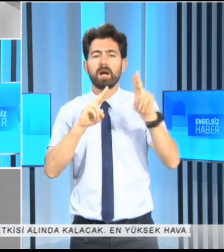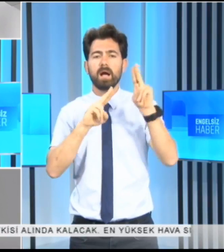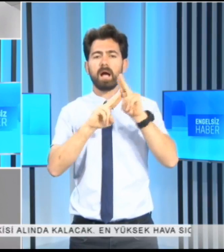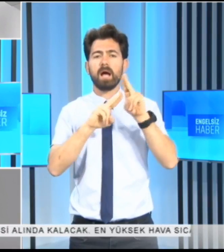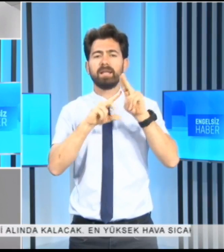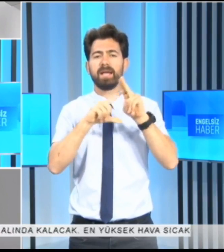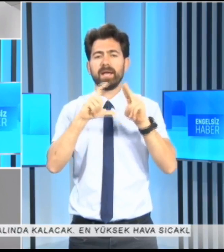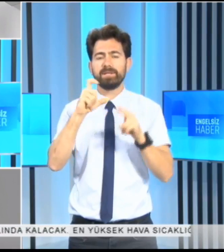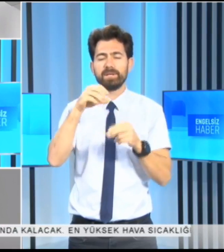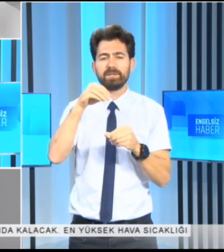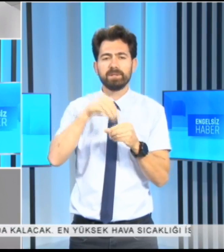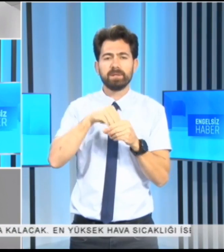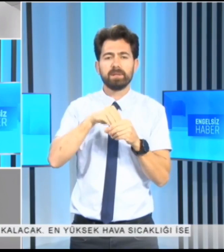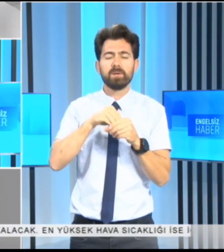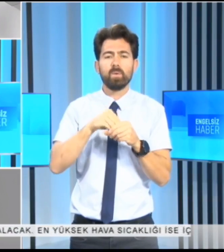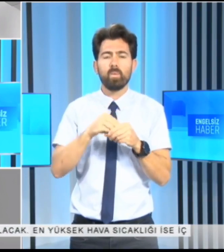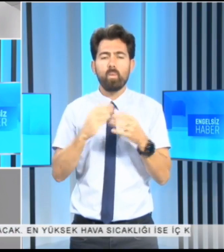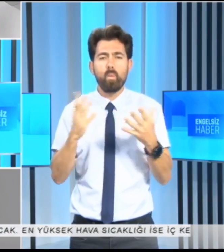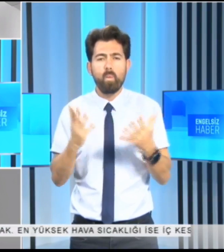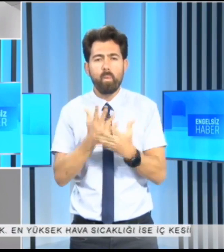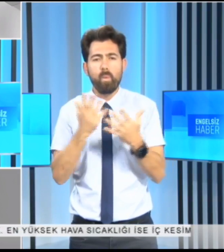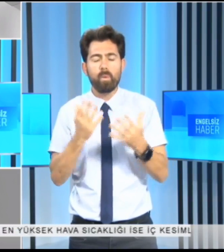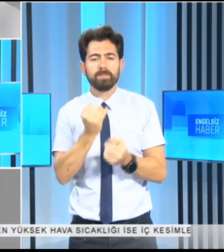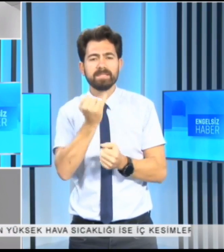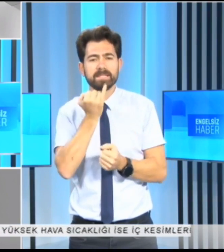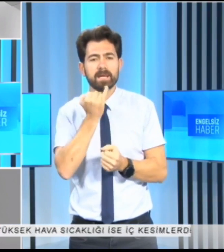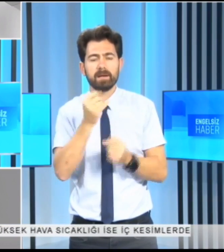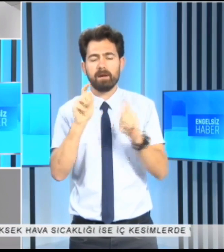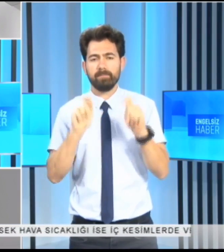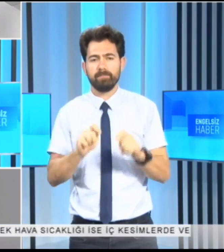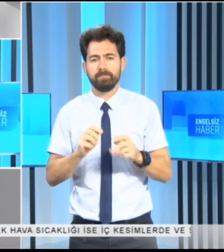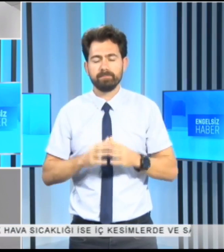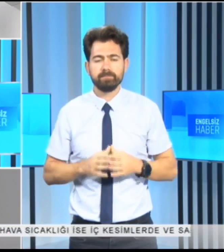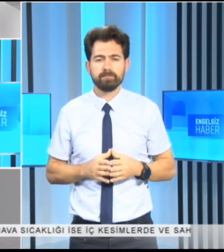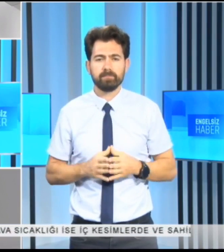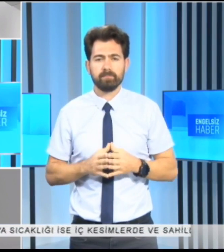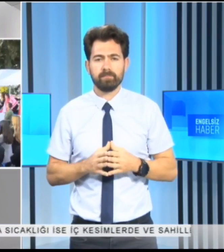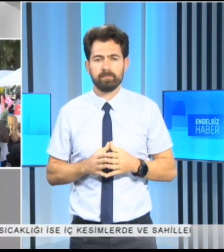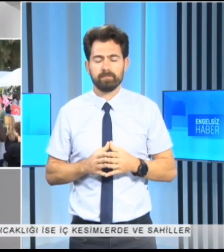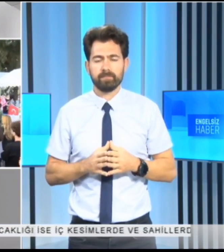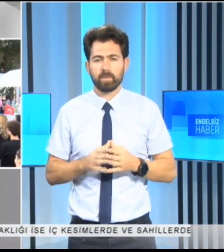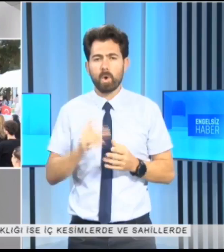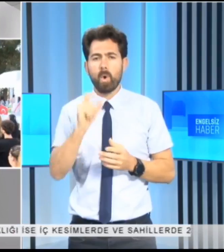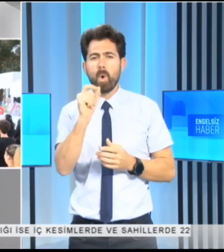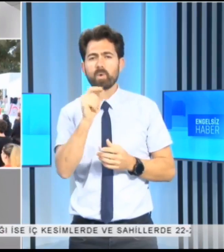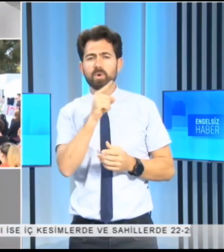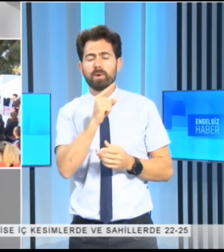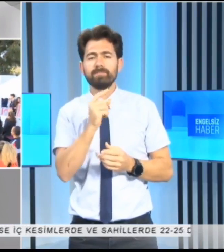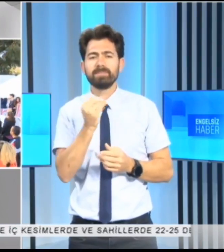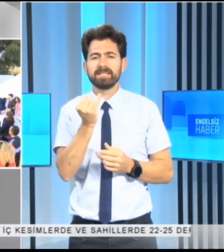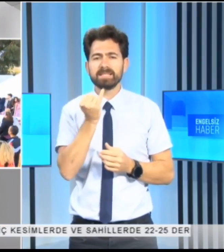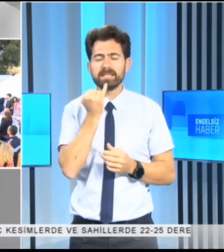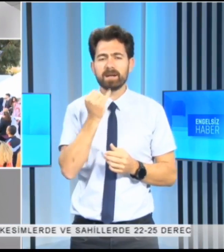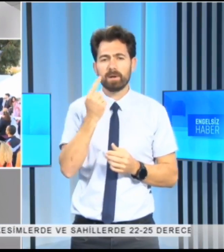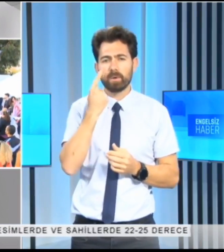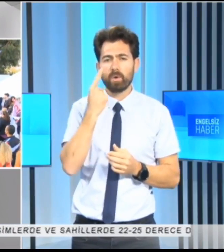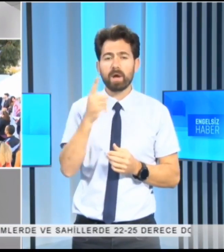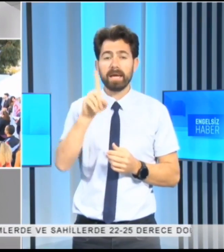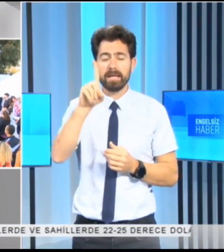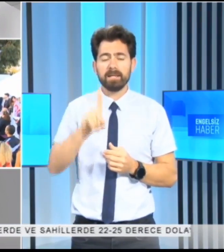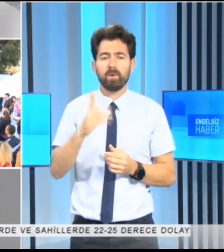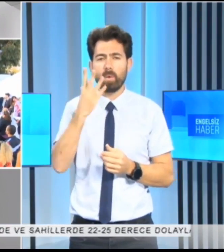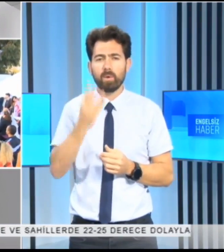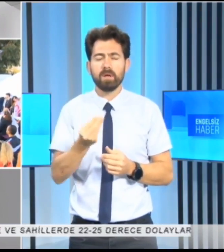Kuzey Kıbrıs Türk Cumhuriyeti'nde yoğun temaslarda bulundu Oktay temasları